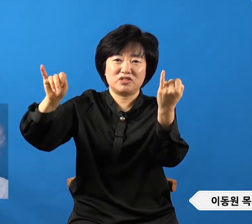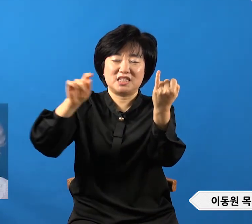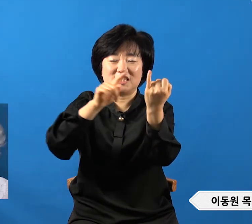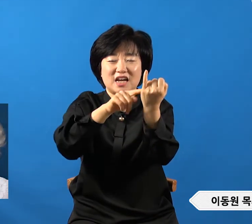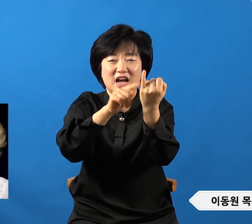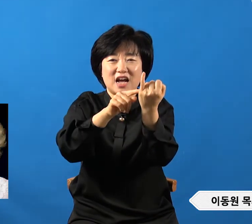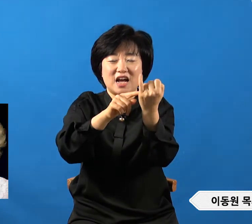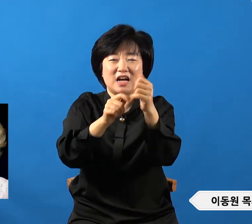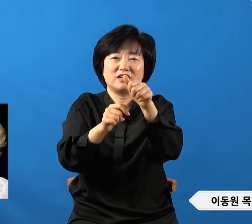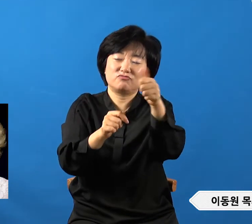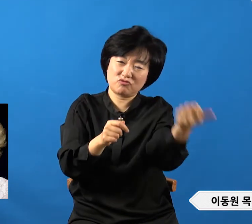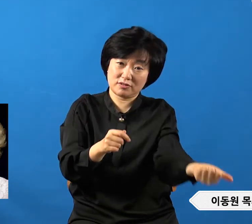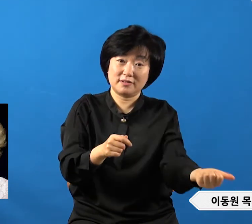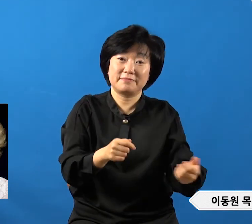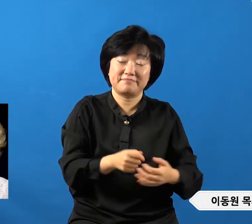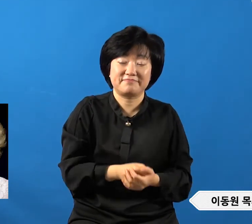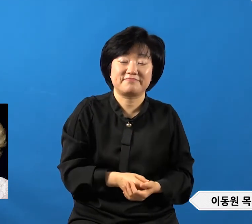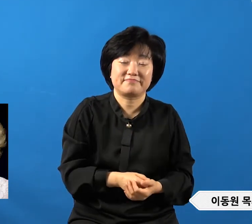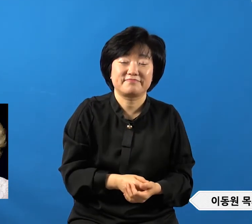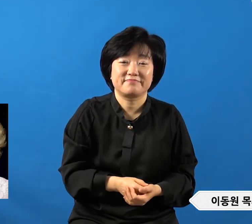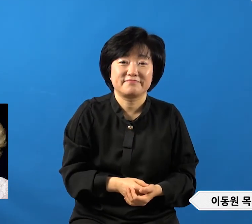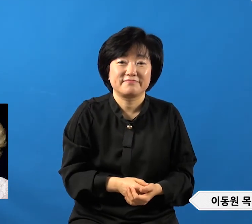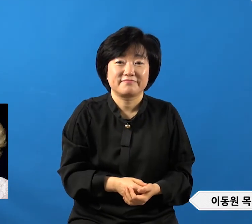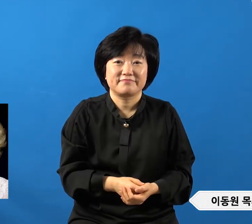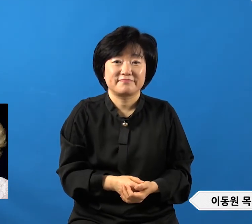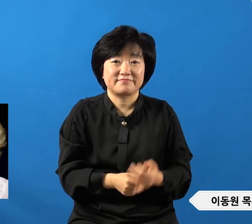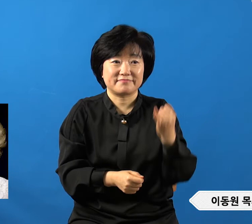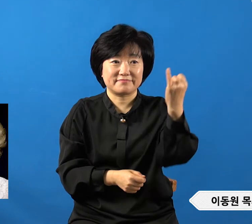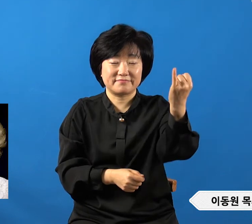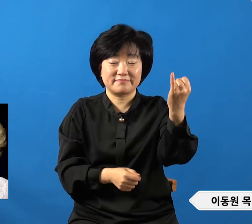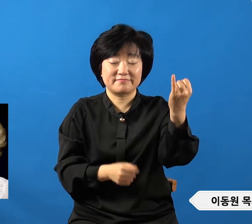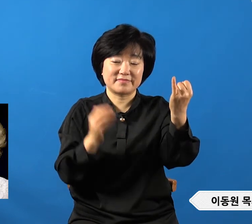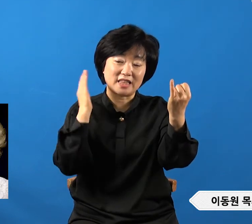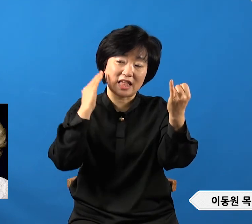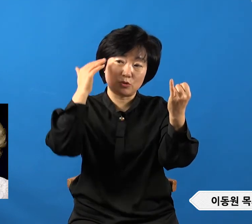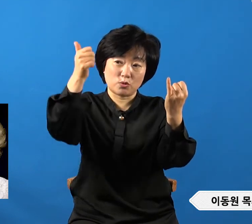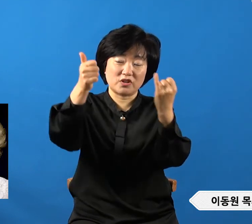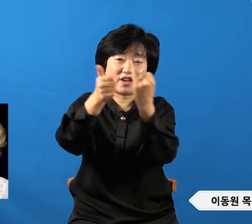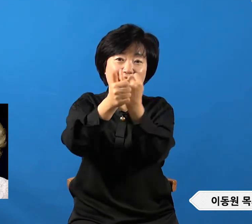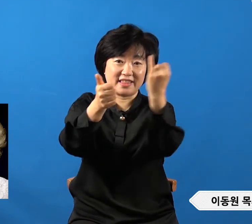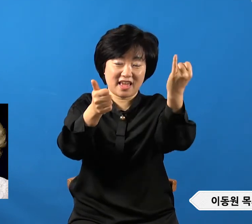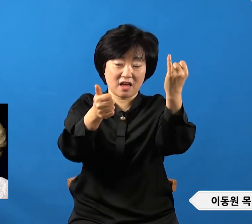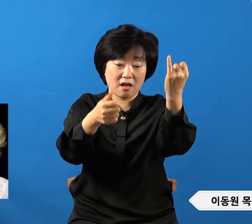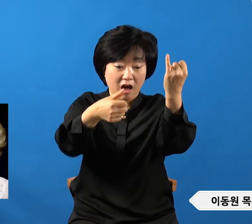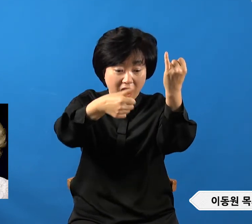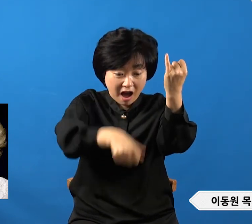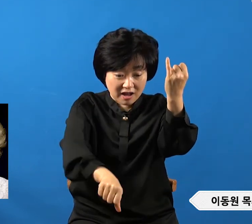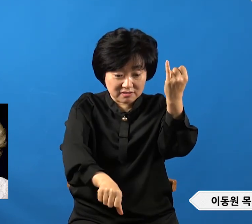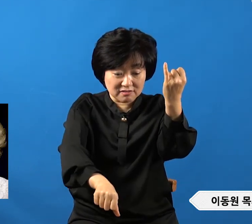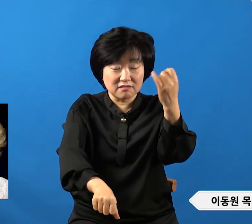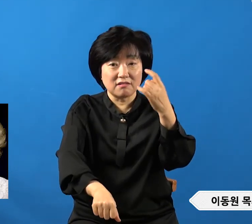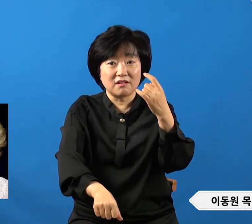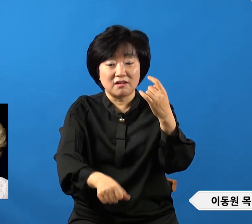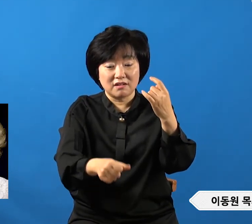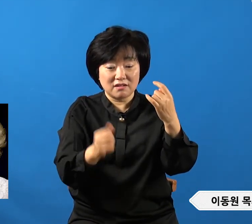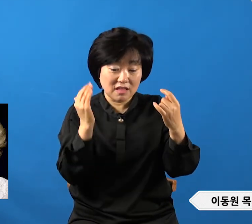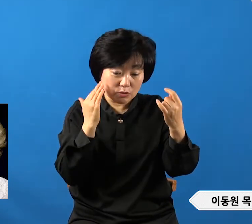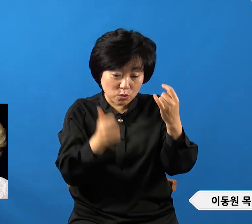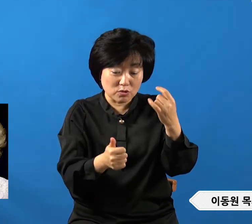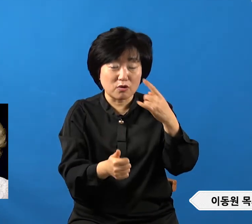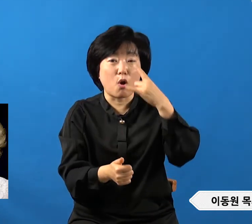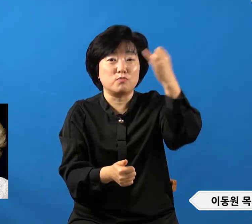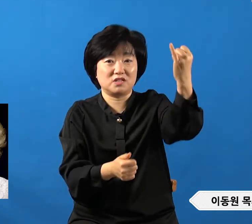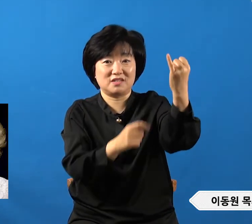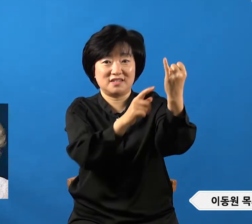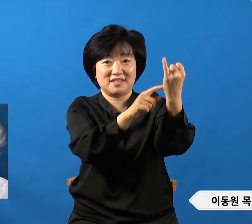세상을 떠났습니다. 바바라 부시가. 그러니까 그분은 대통령의 아내였고 아들 대통령의 또 어머니이기도 했죠.